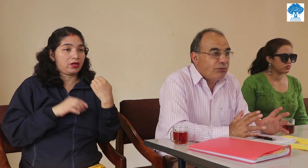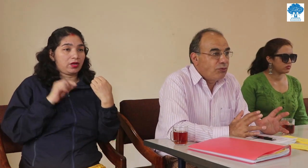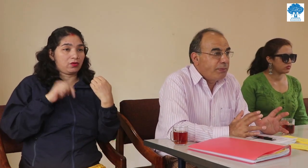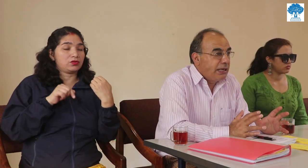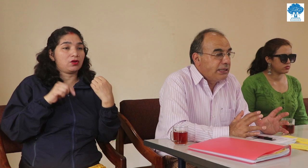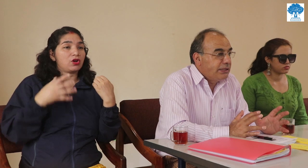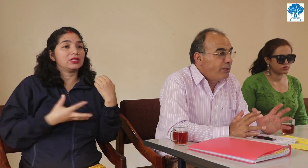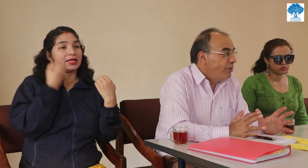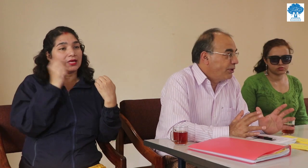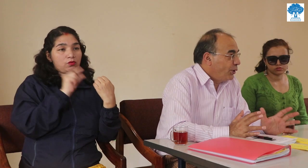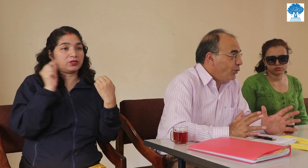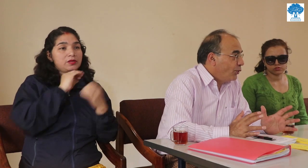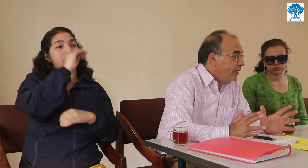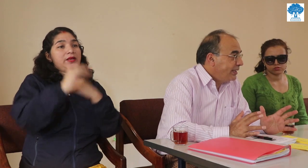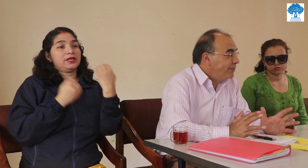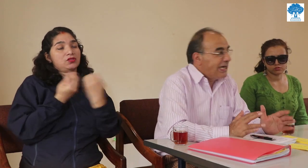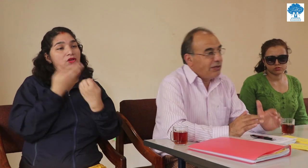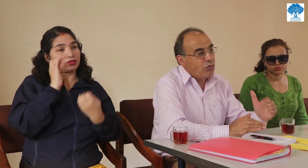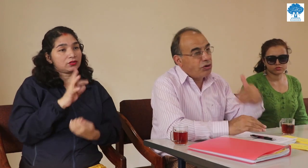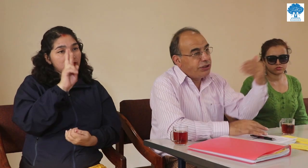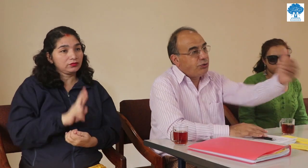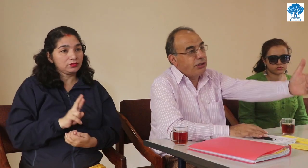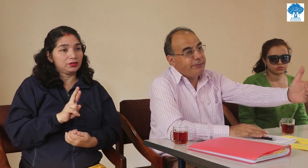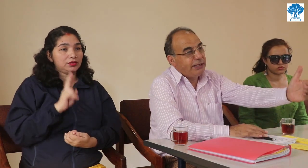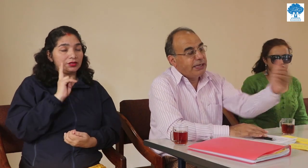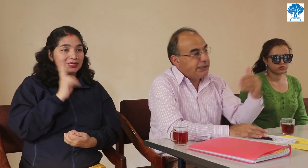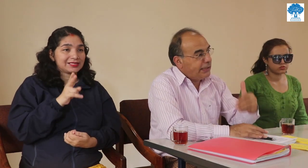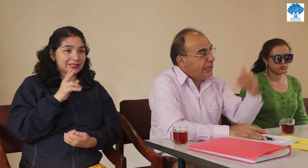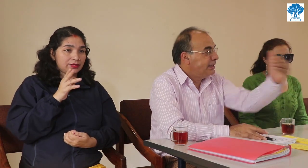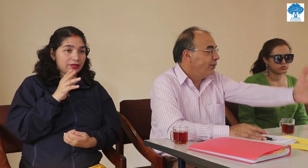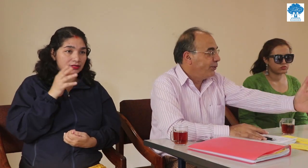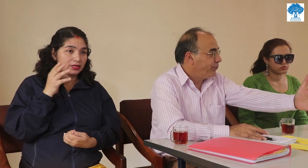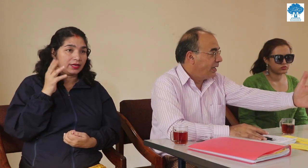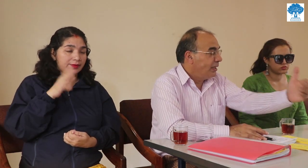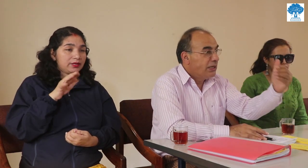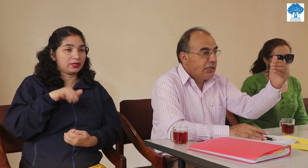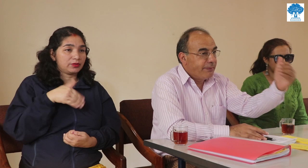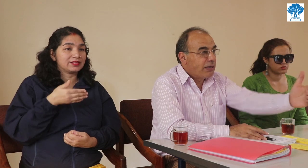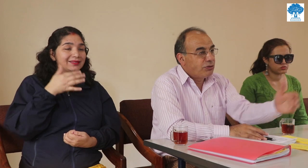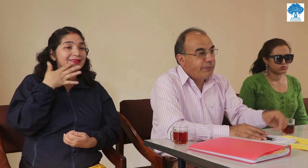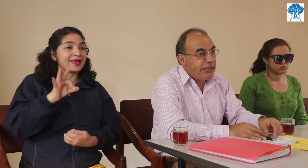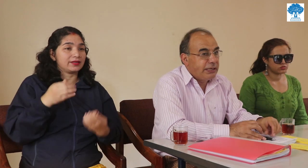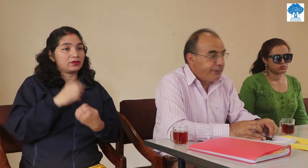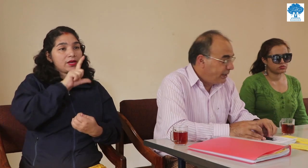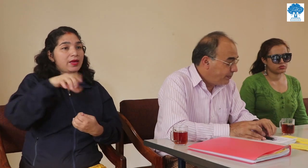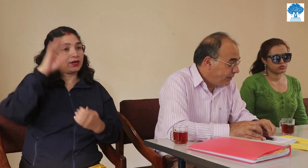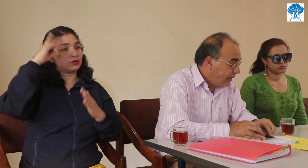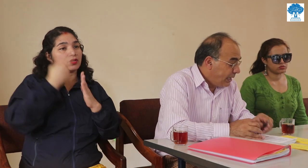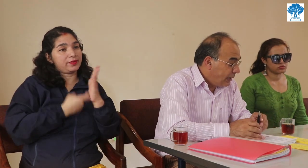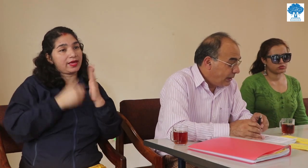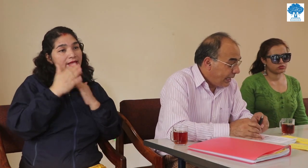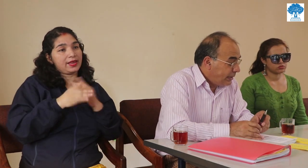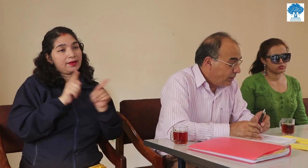कन्स्टिट्युसनल राइटको रूपमा डेभलप गर्न सकियो. त्यस पछाडिको कन्स्टिट्युसनले पनि यसलाई चाहिँ ग्यारेन्टी गर्यो होइन. नेपालको संविधानले पनि